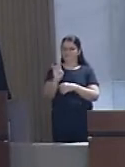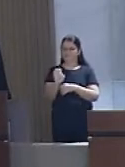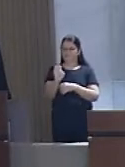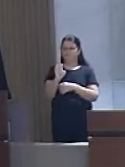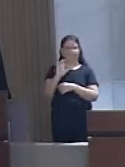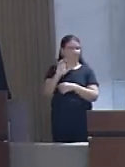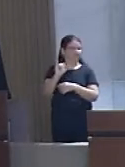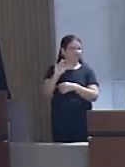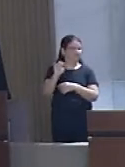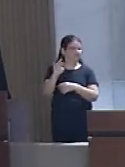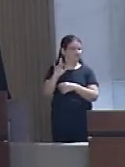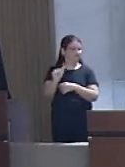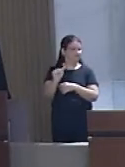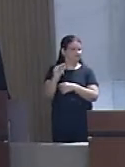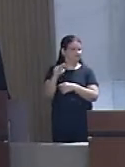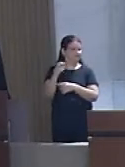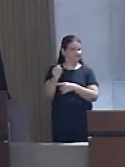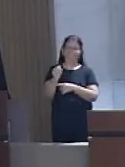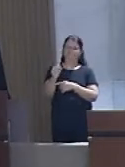Nunes.